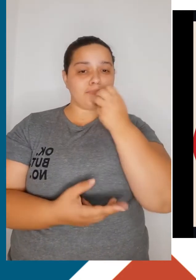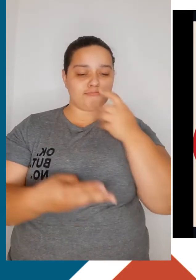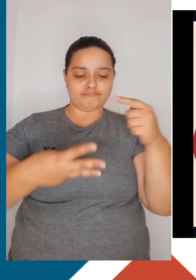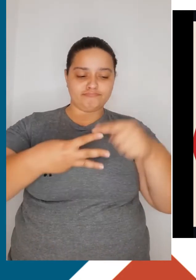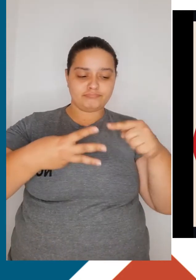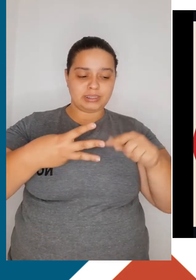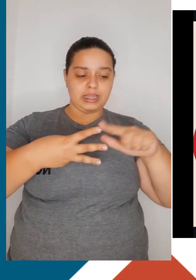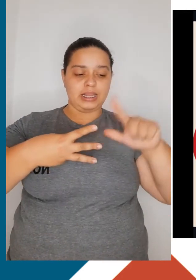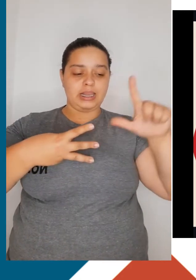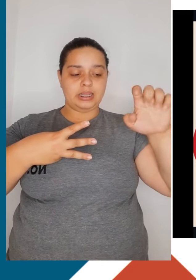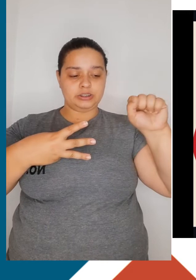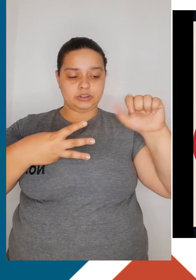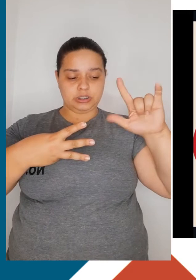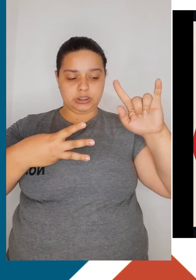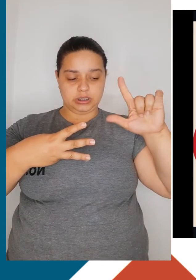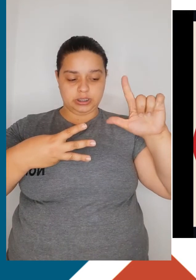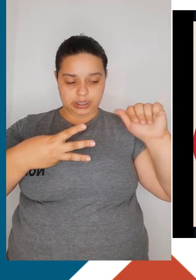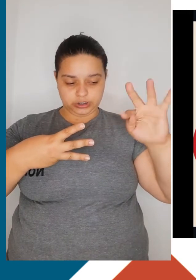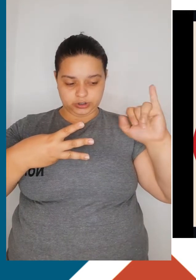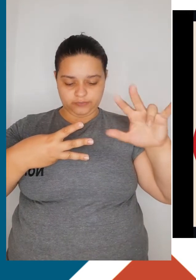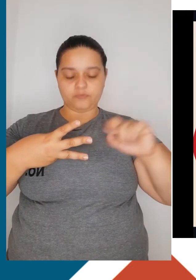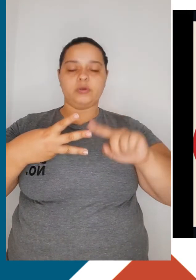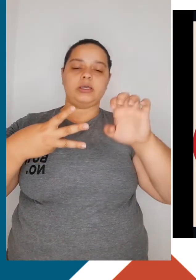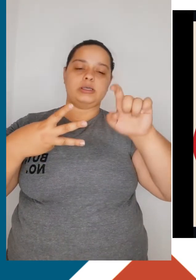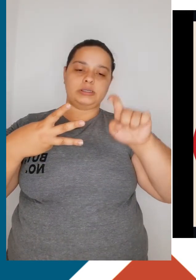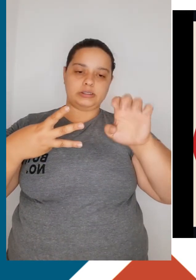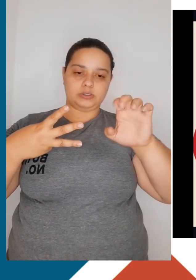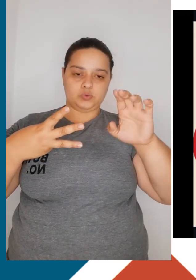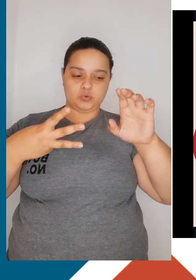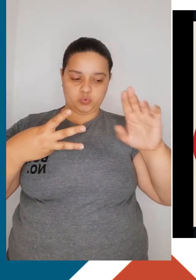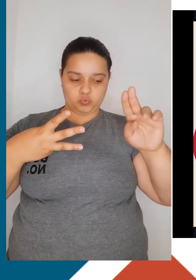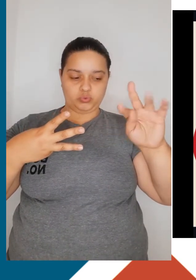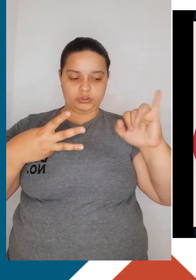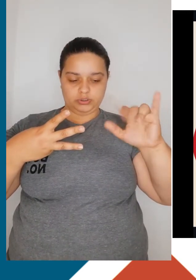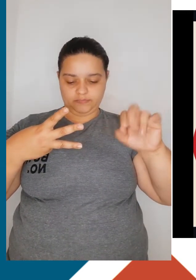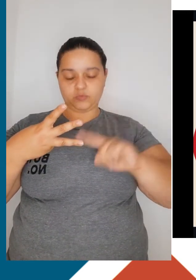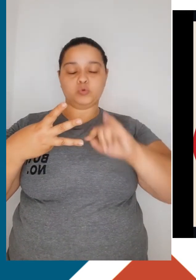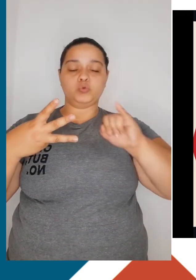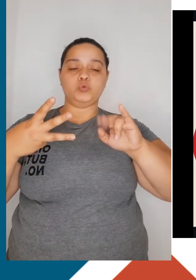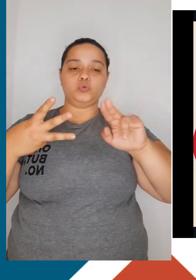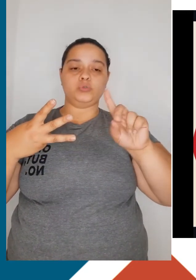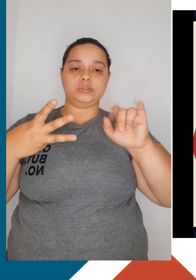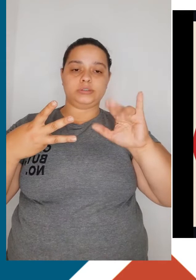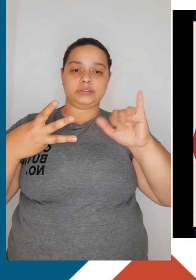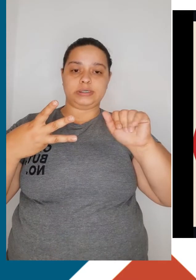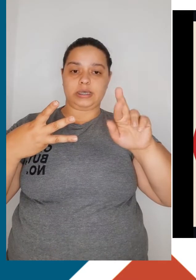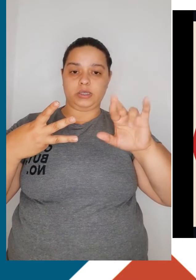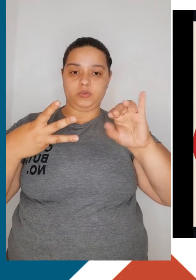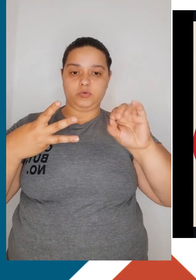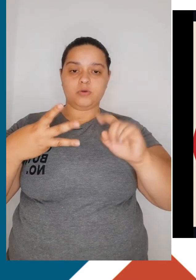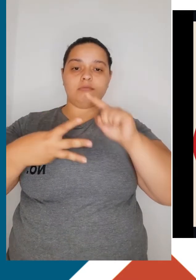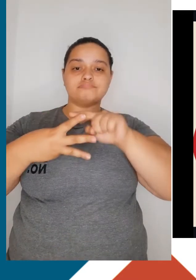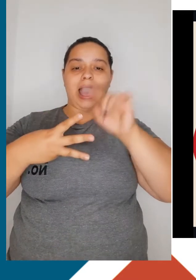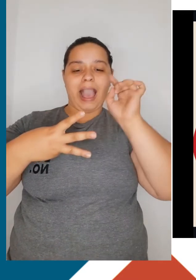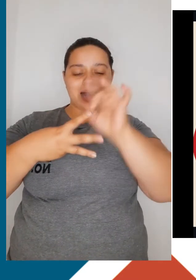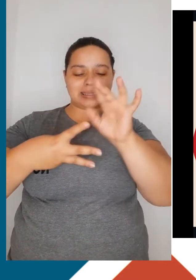partes: o legislativo, o executivo e o judiciário, que cada um desses poderes ficasse responsável por